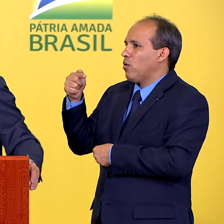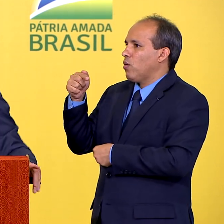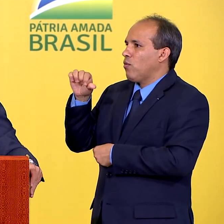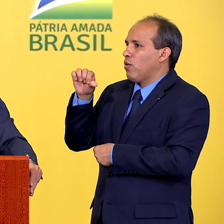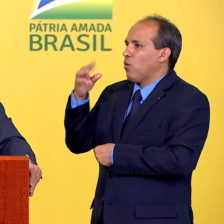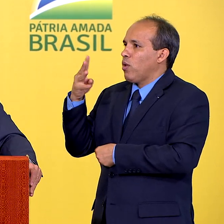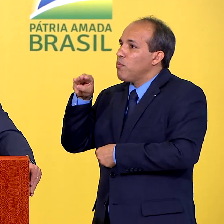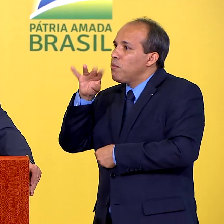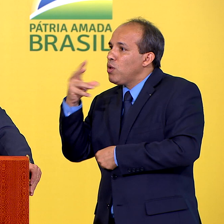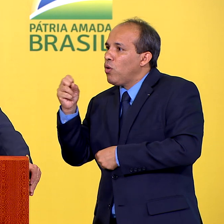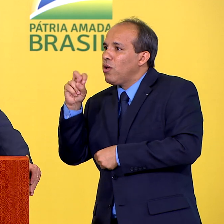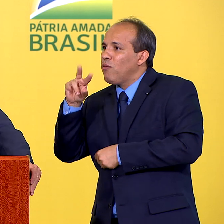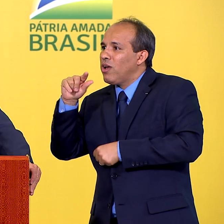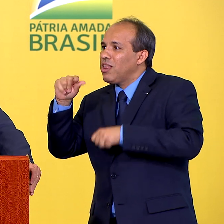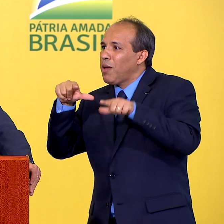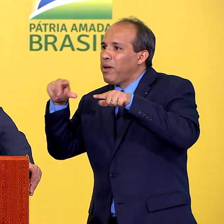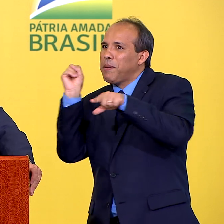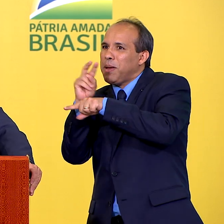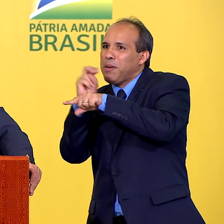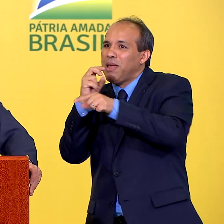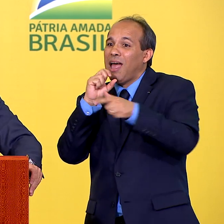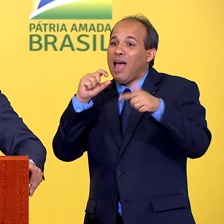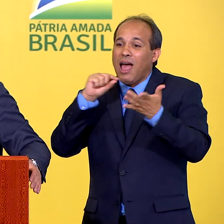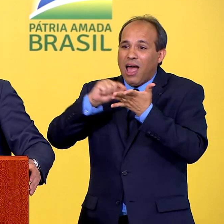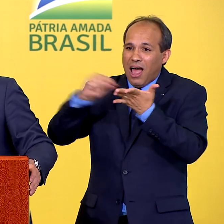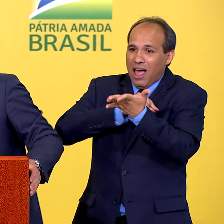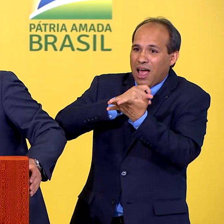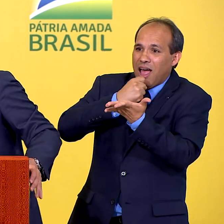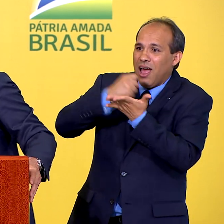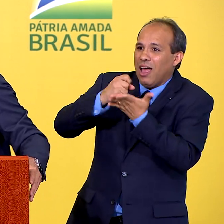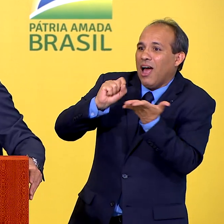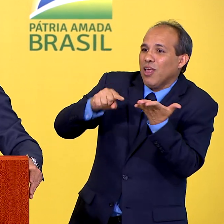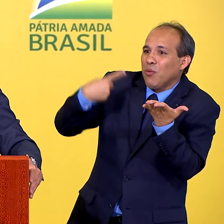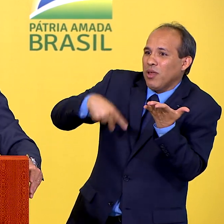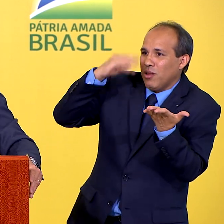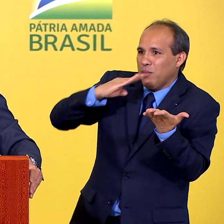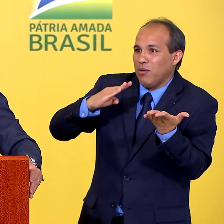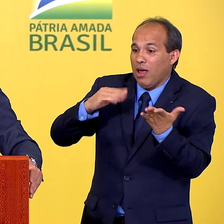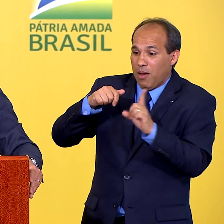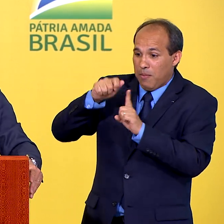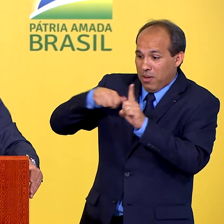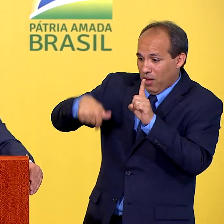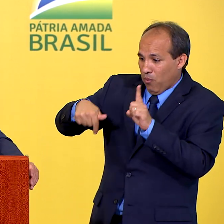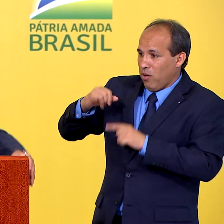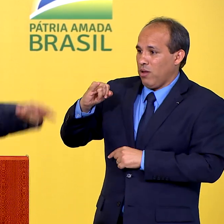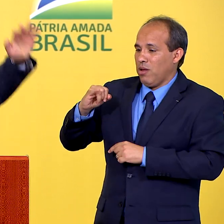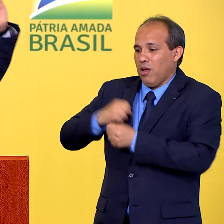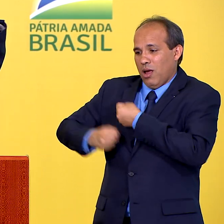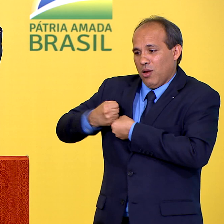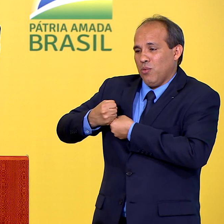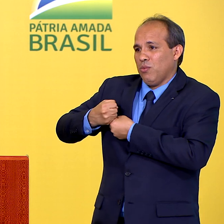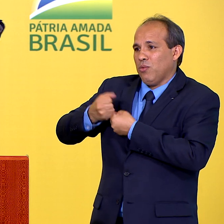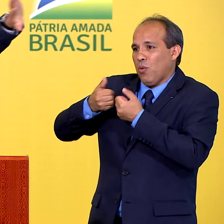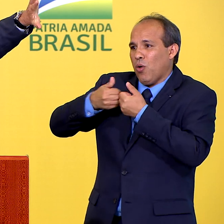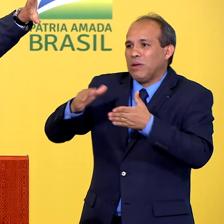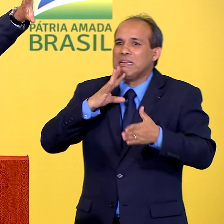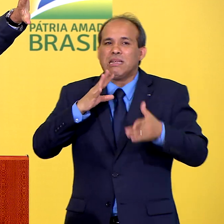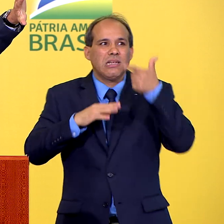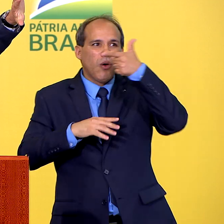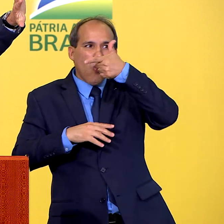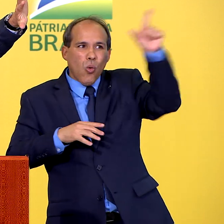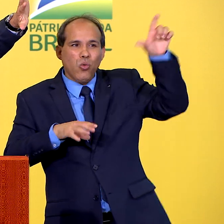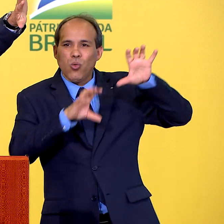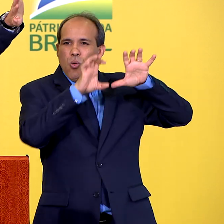2.730.954 novos empregos de carteira assinada no Brasil. No início desse ano, aquela turma do